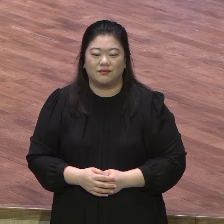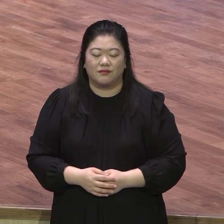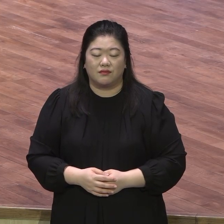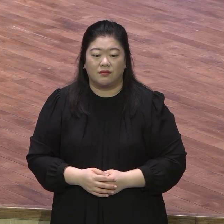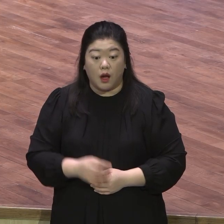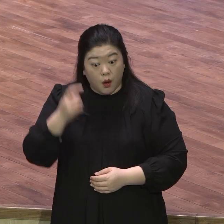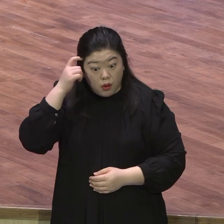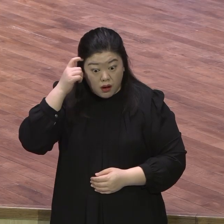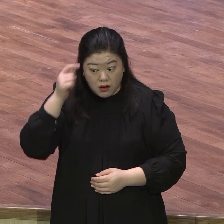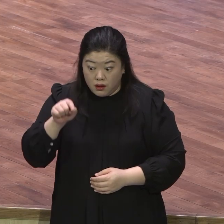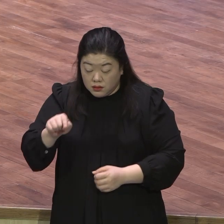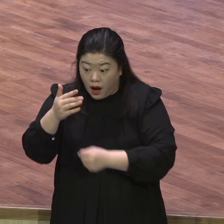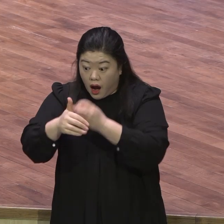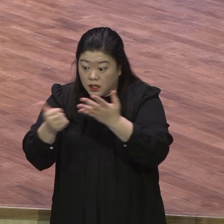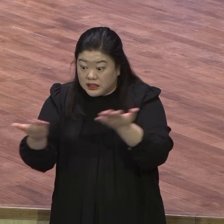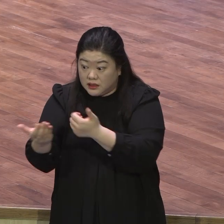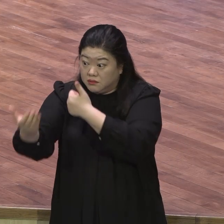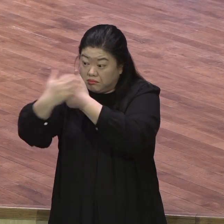때부터 지금까지.